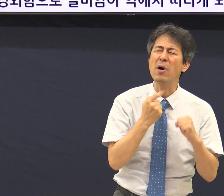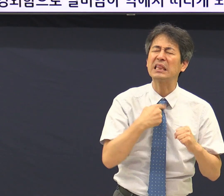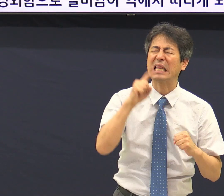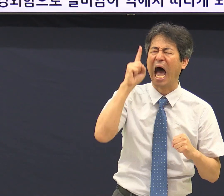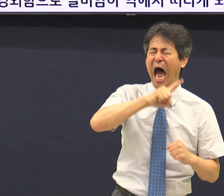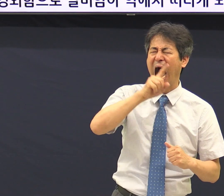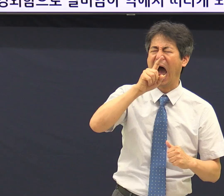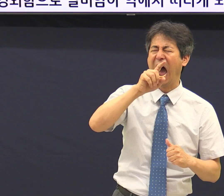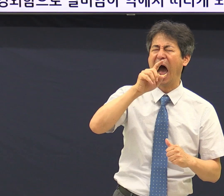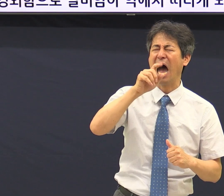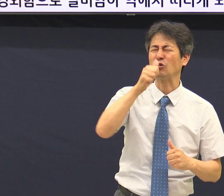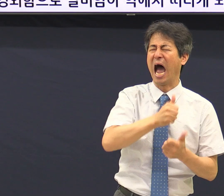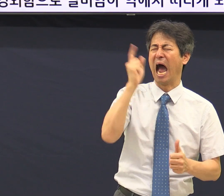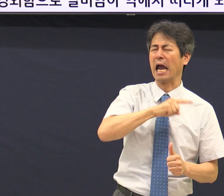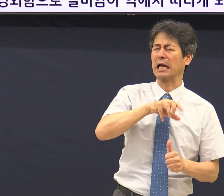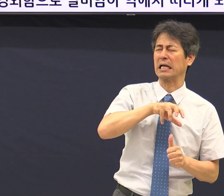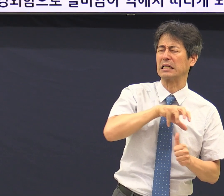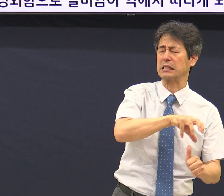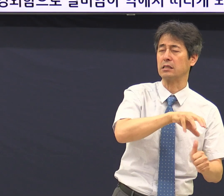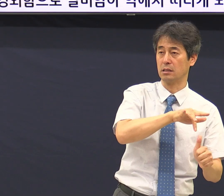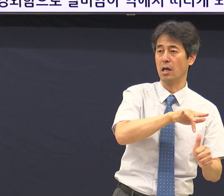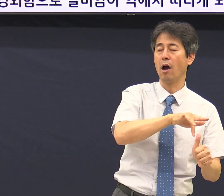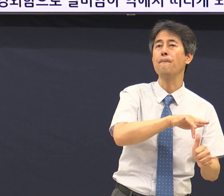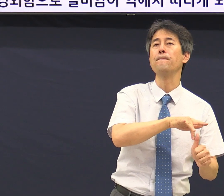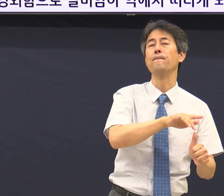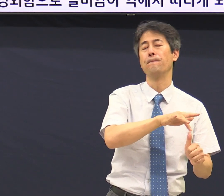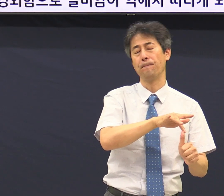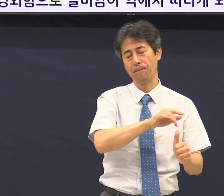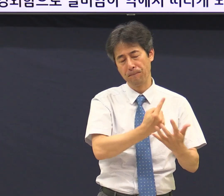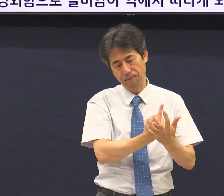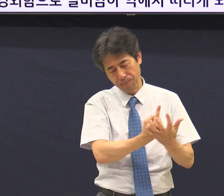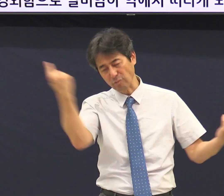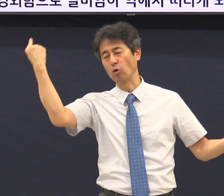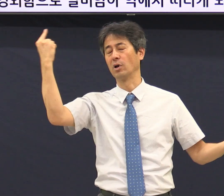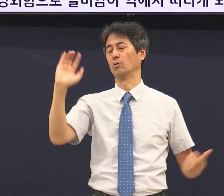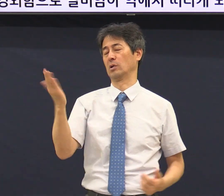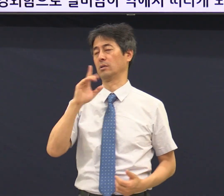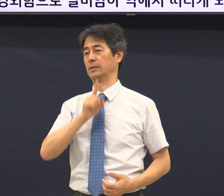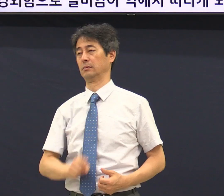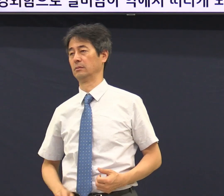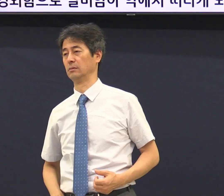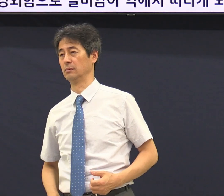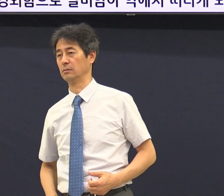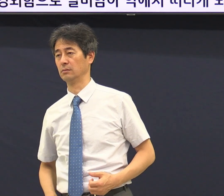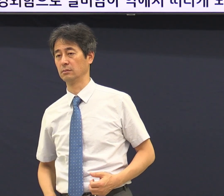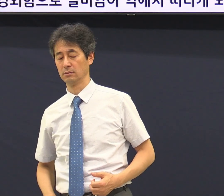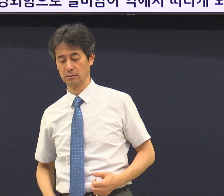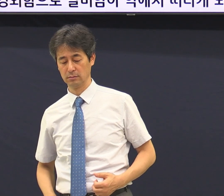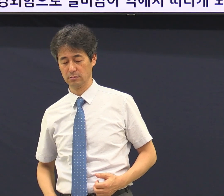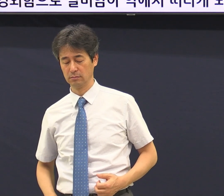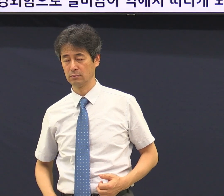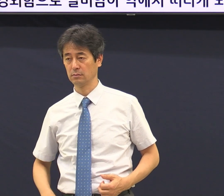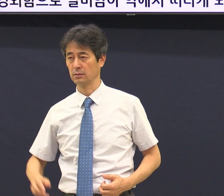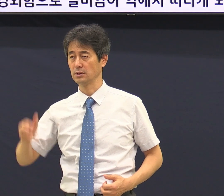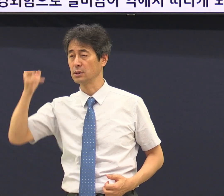재앙 안에 머물러 있고 불행 가운데 머물러 있는 그 모든 삶 가운데 벗어나게 된다는